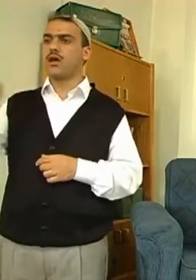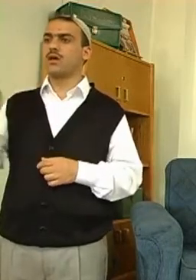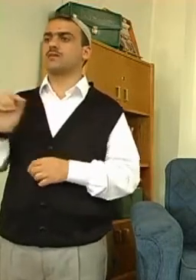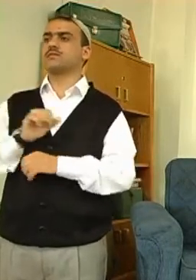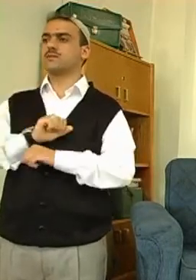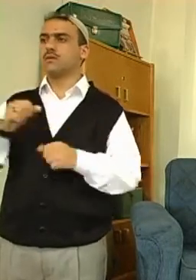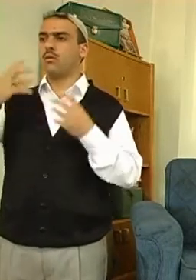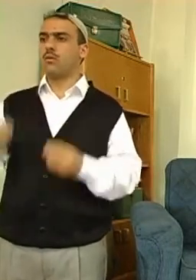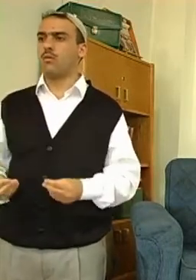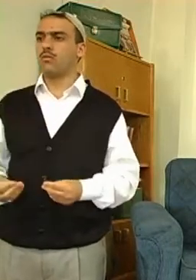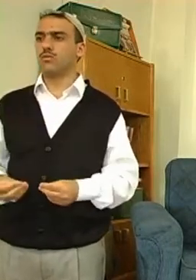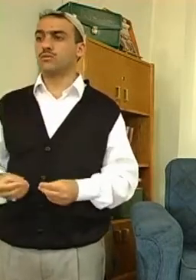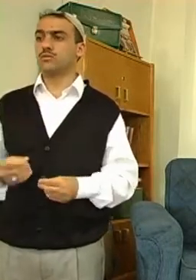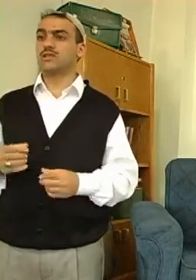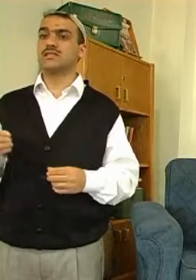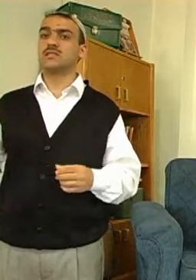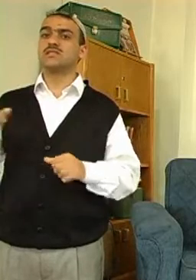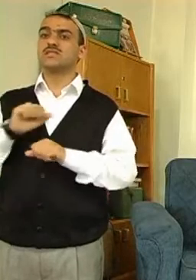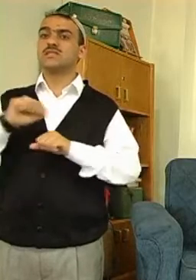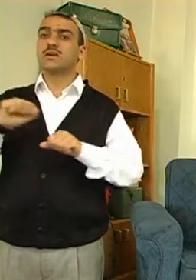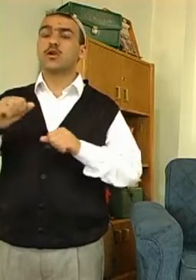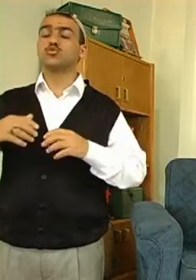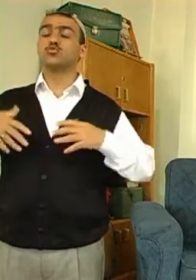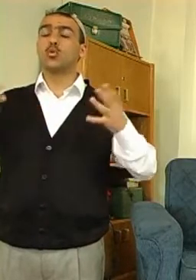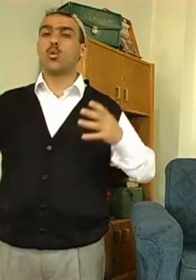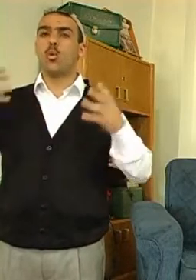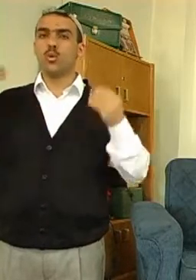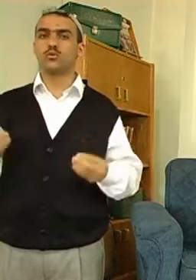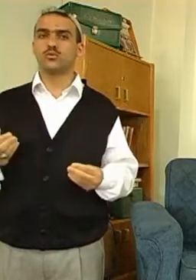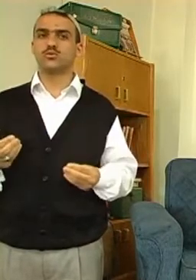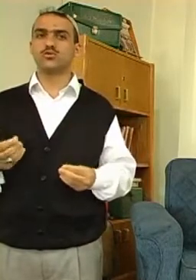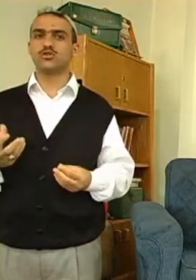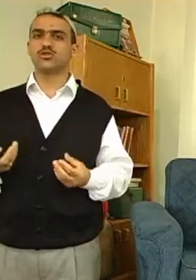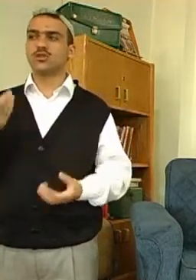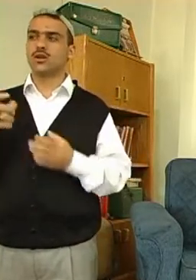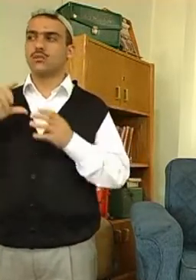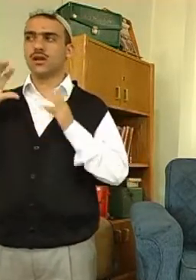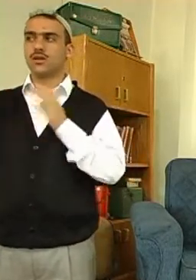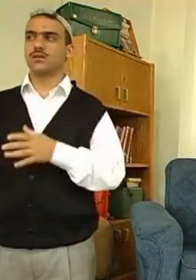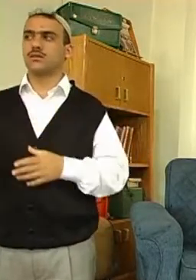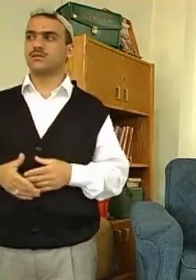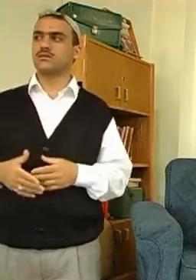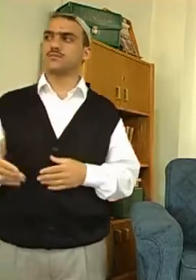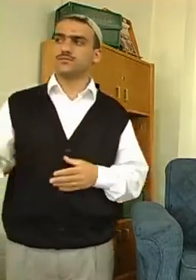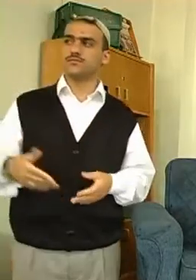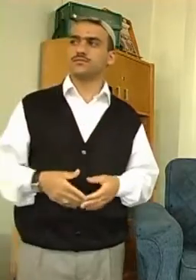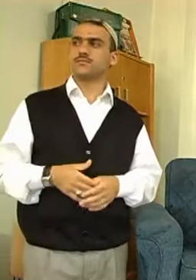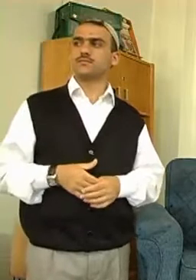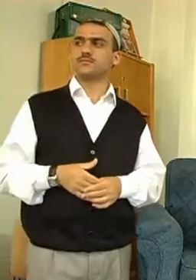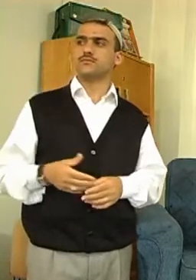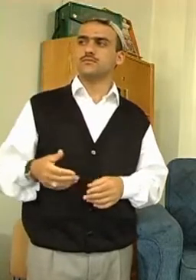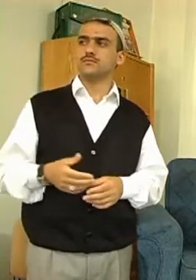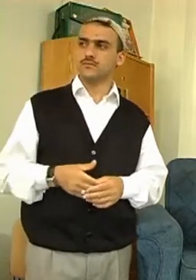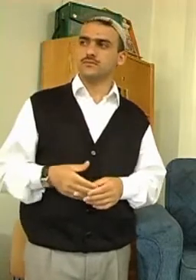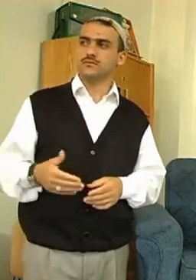Ve en nazik ve nazenin bir mucize-i kudrettir ki... İnsan Allah'ın en nazik